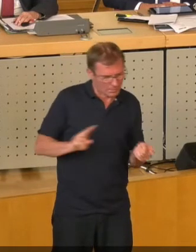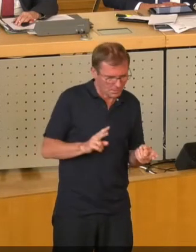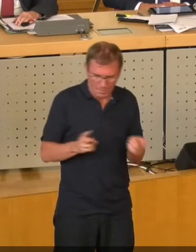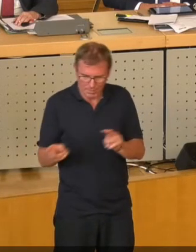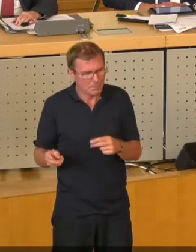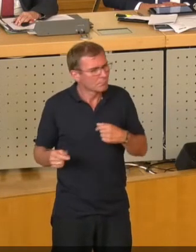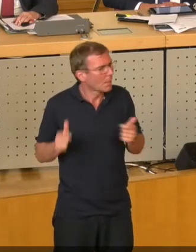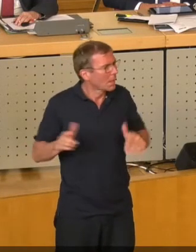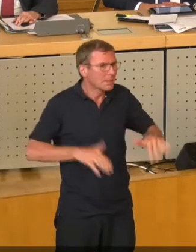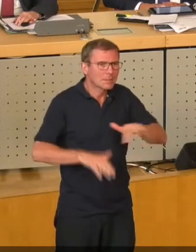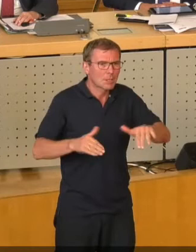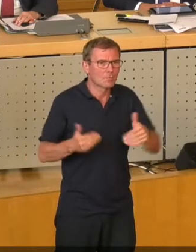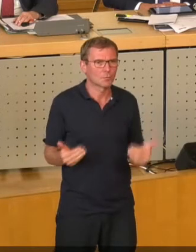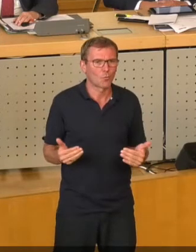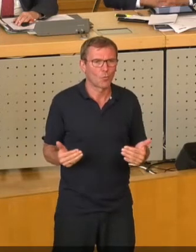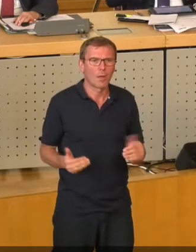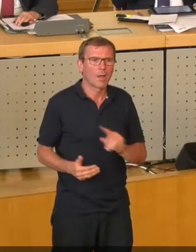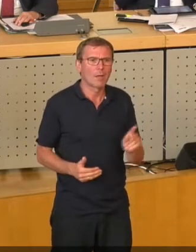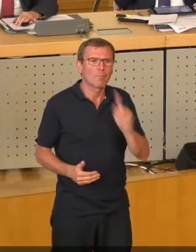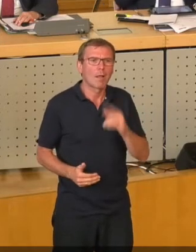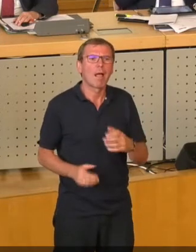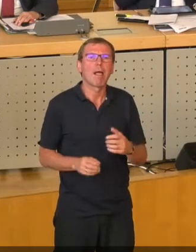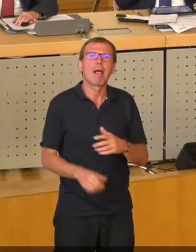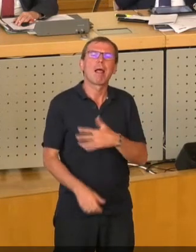Vielen Dank.